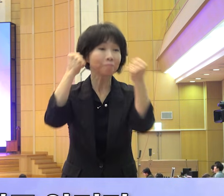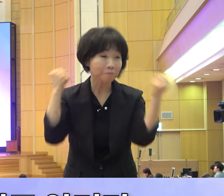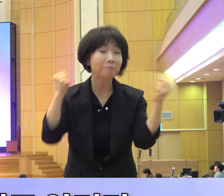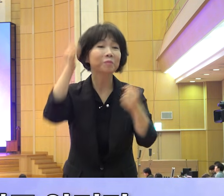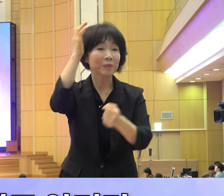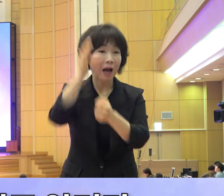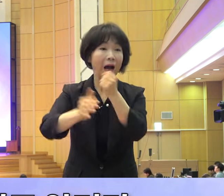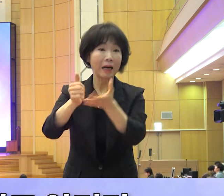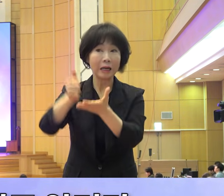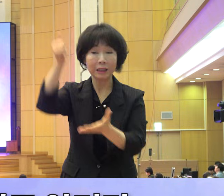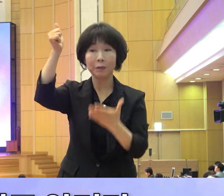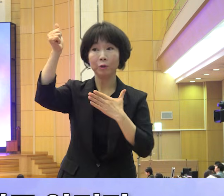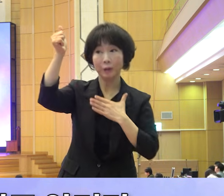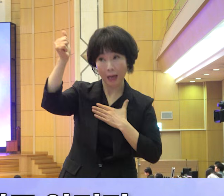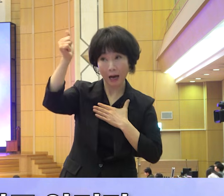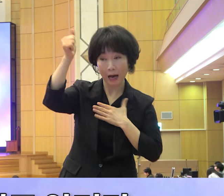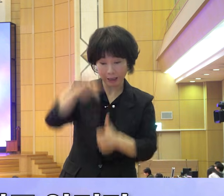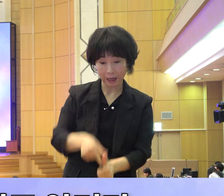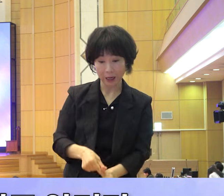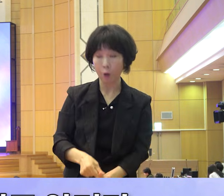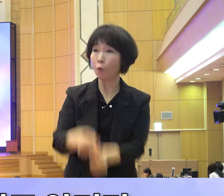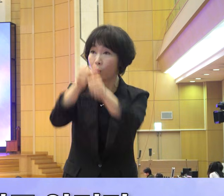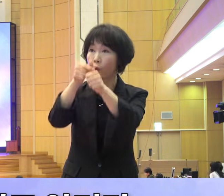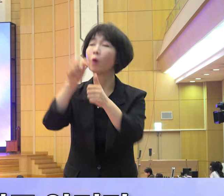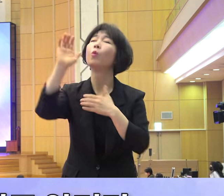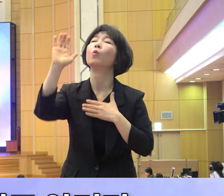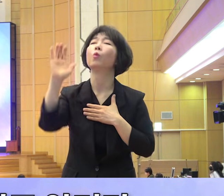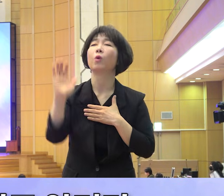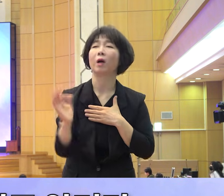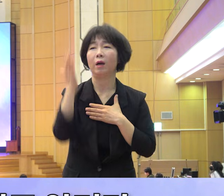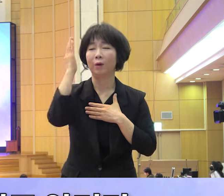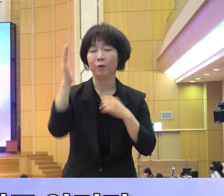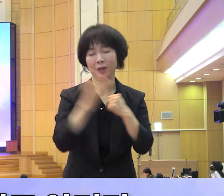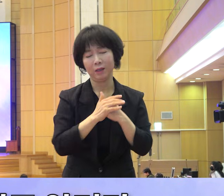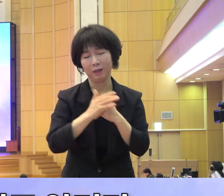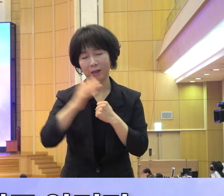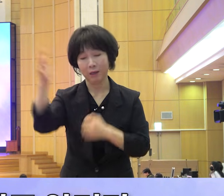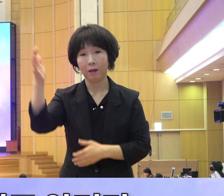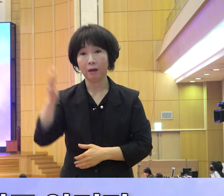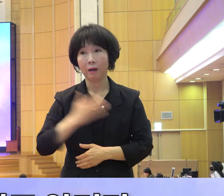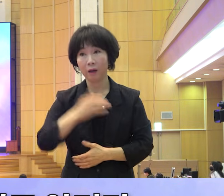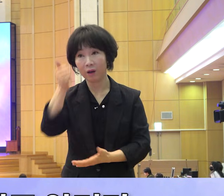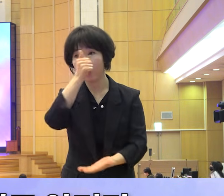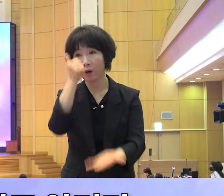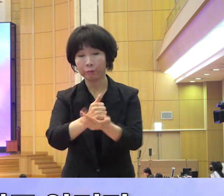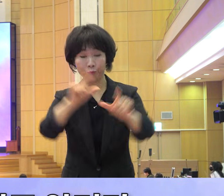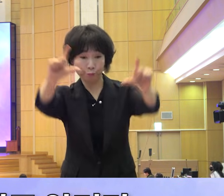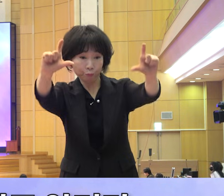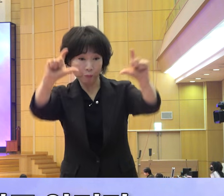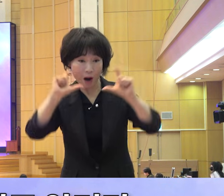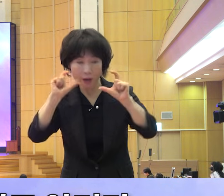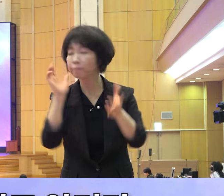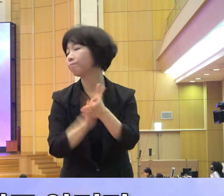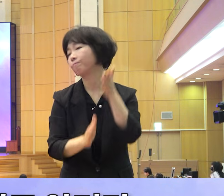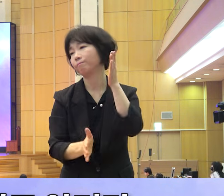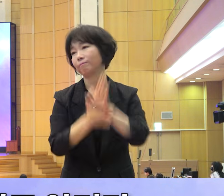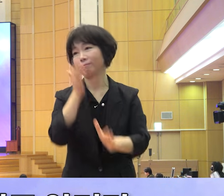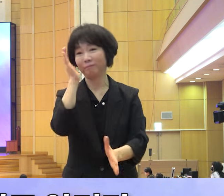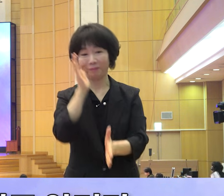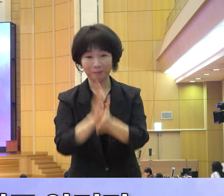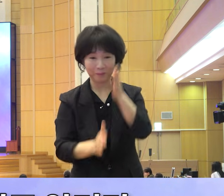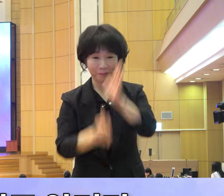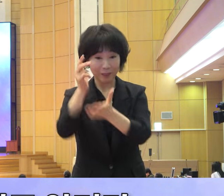구속하셨네. 하나님은 나의 구원 되시오니 내게 정죄함 없겠네.